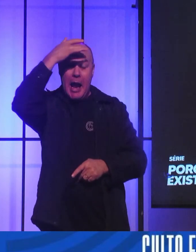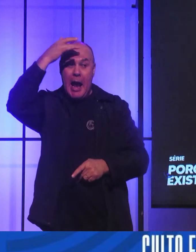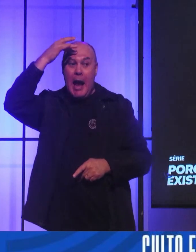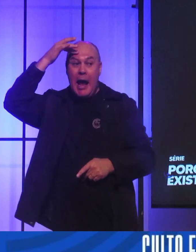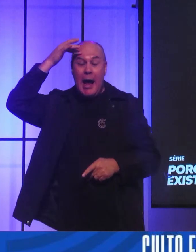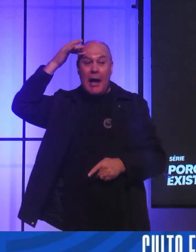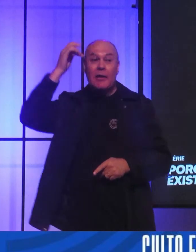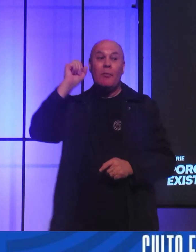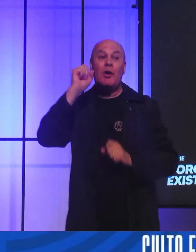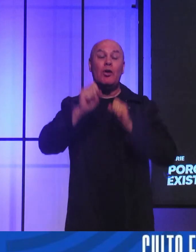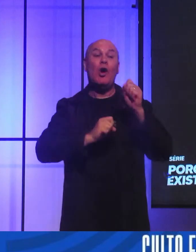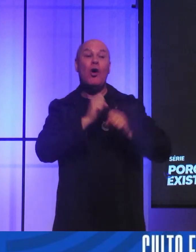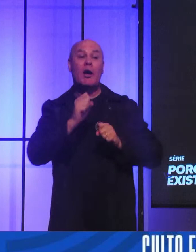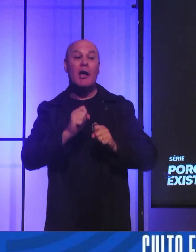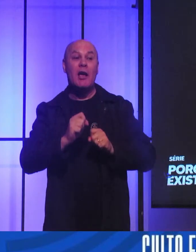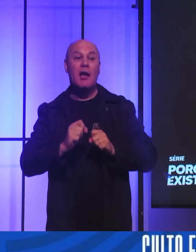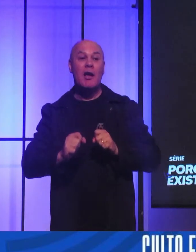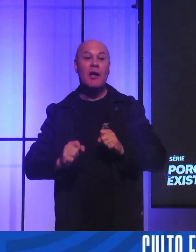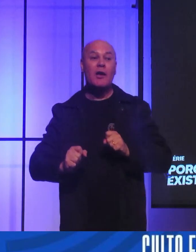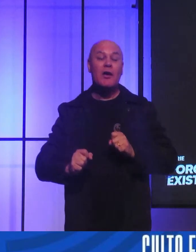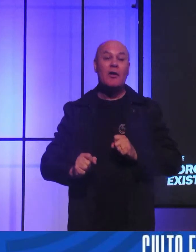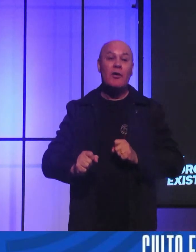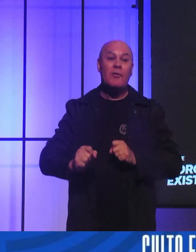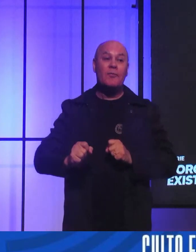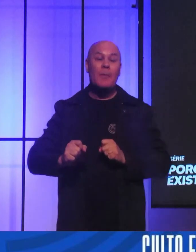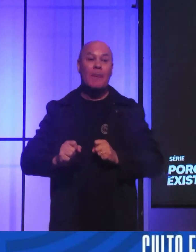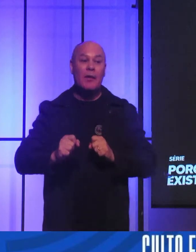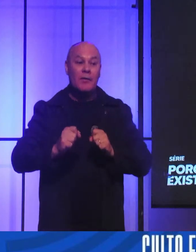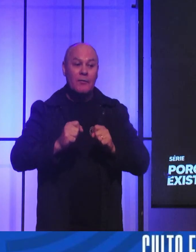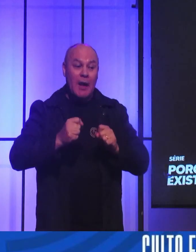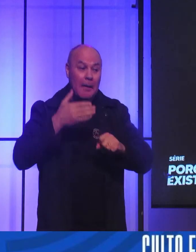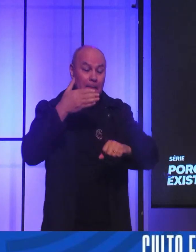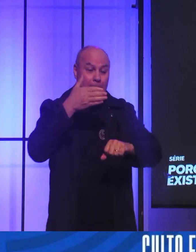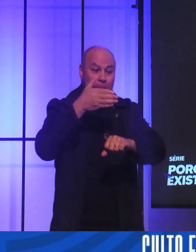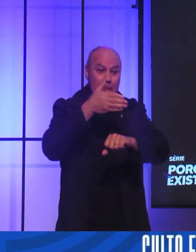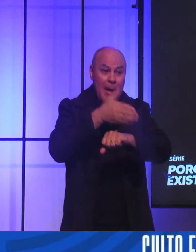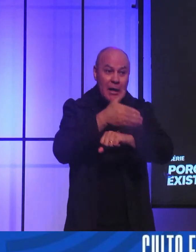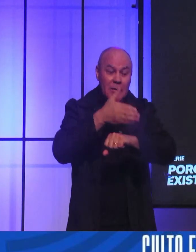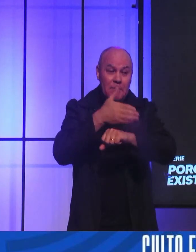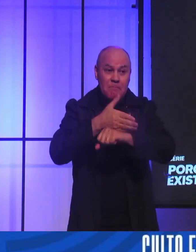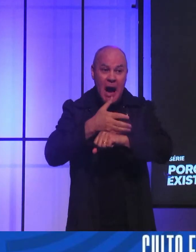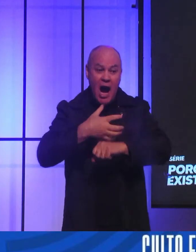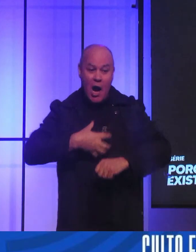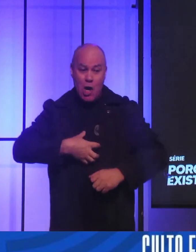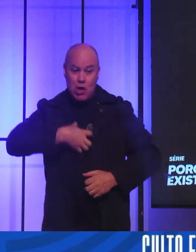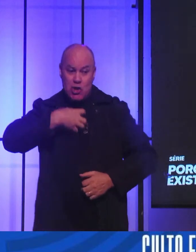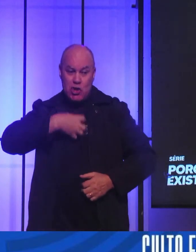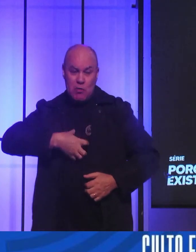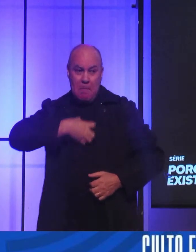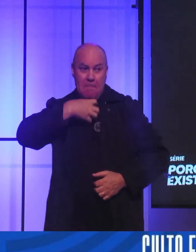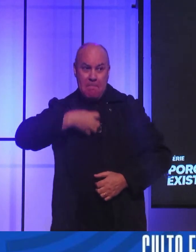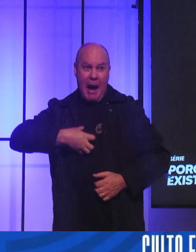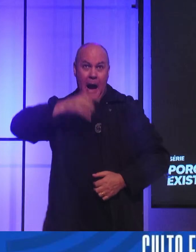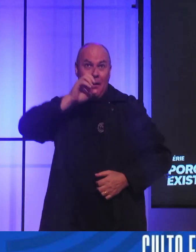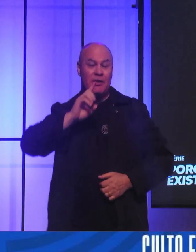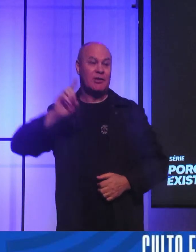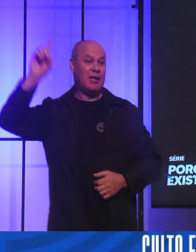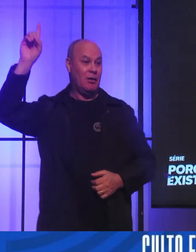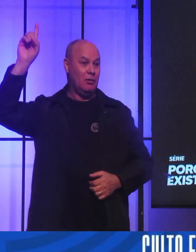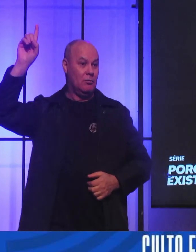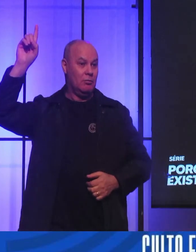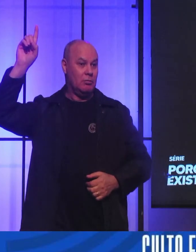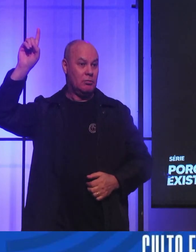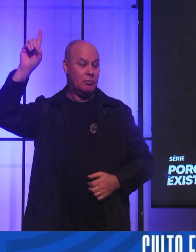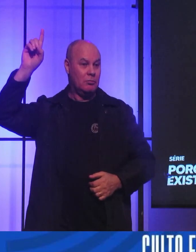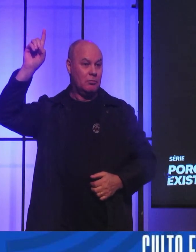de Deus, que foi derramado sem mistura no cálice da sua ira. Ah, Deus